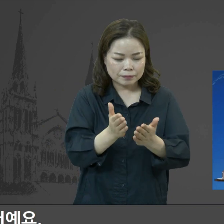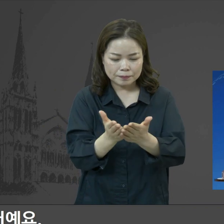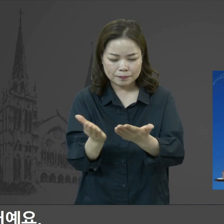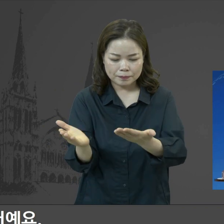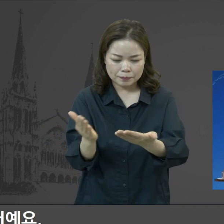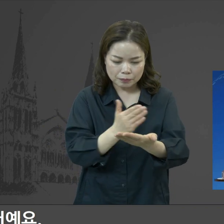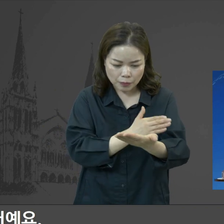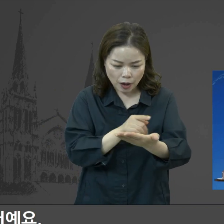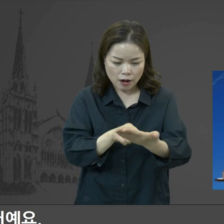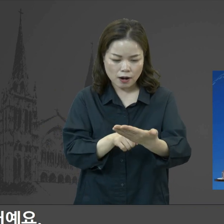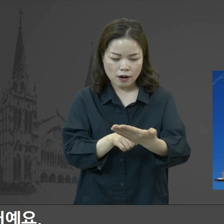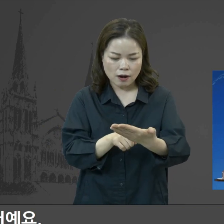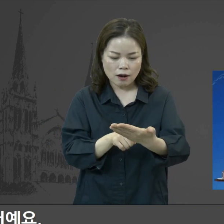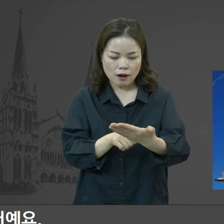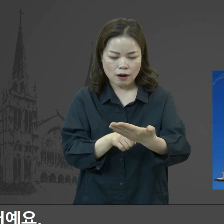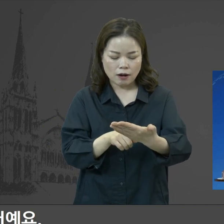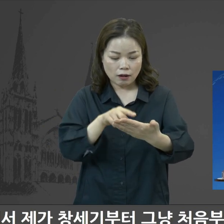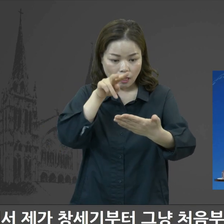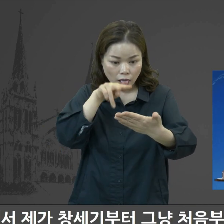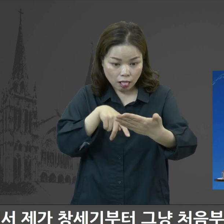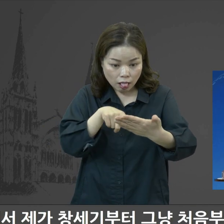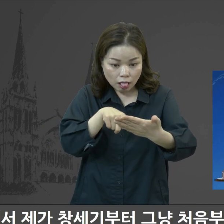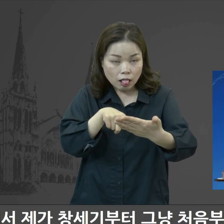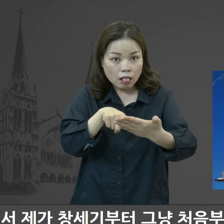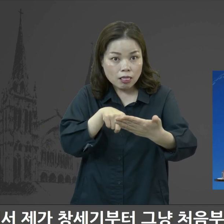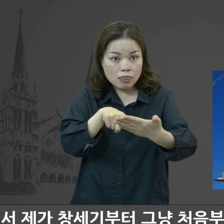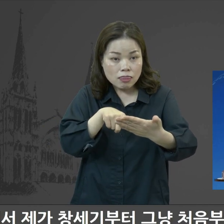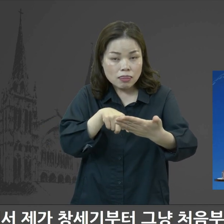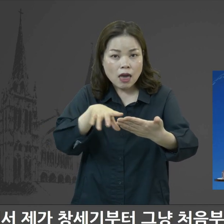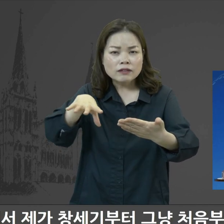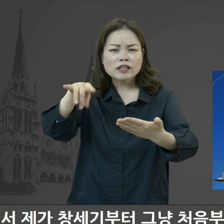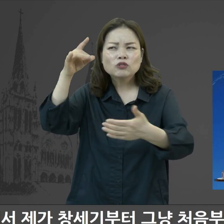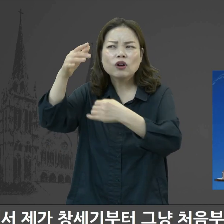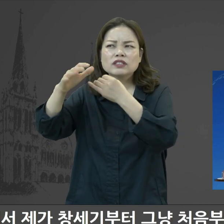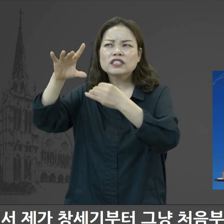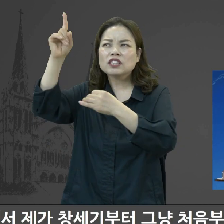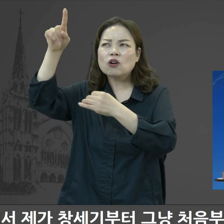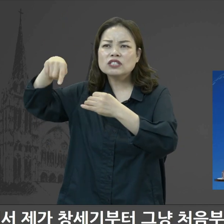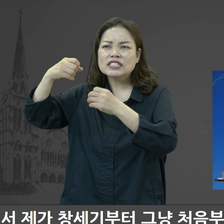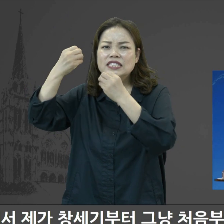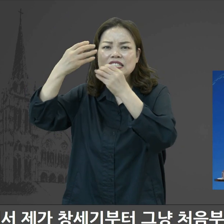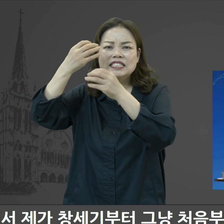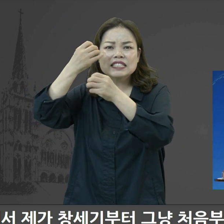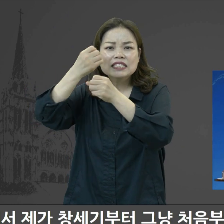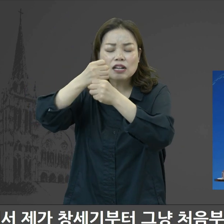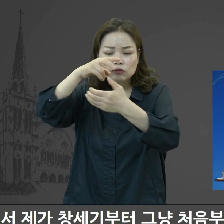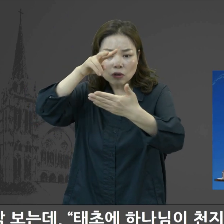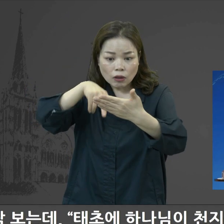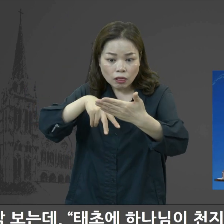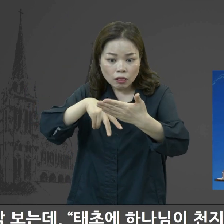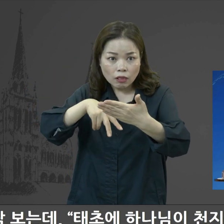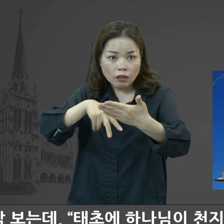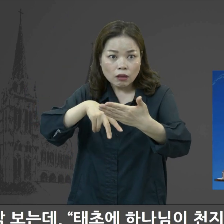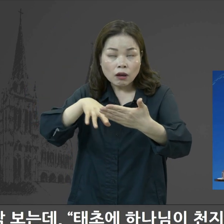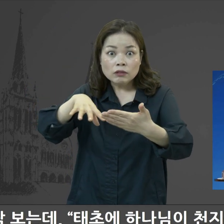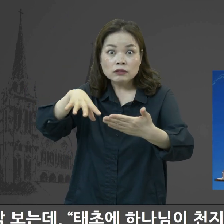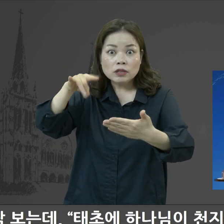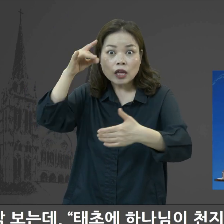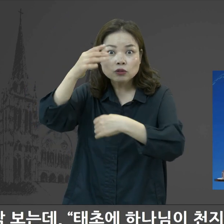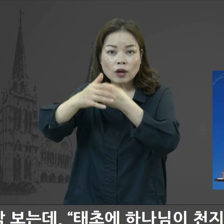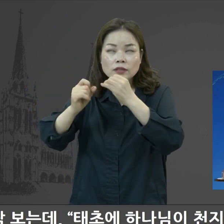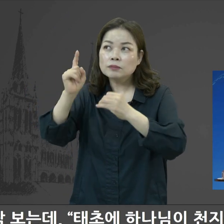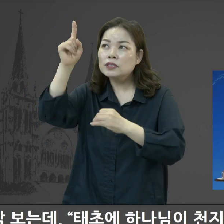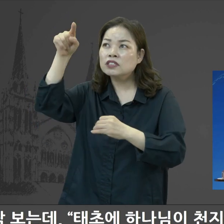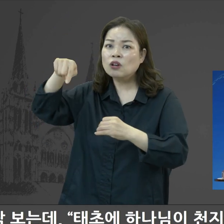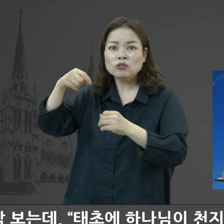열고 이렇게 딱 보는데, 태초에 하나님이 천지를 창조하시니라를 딱 있는데요, 태초에 하나님이